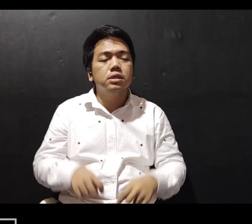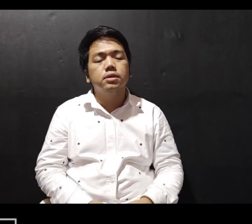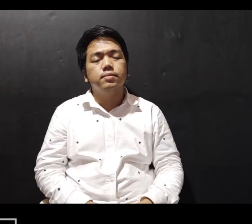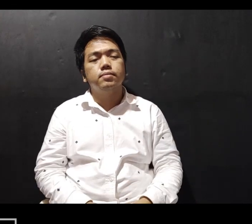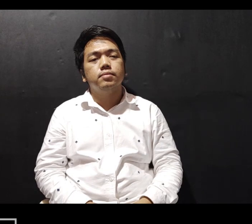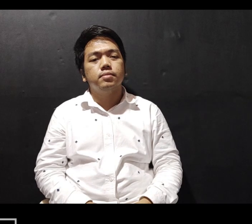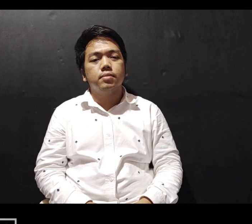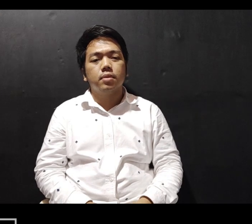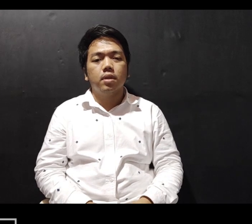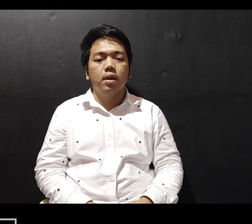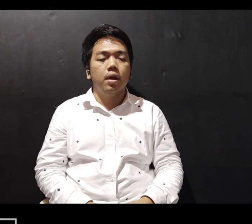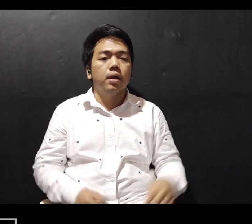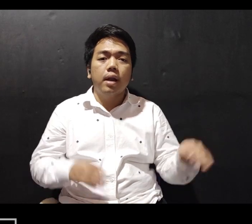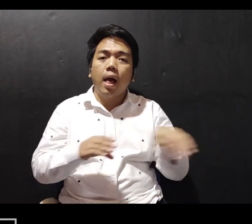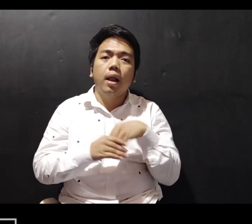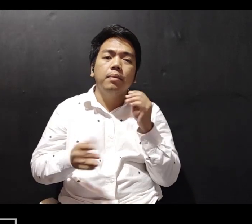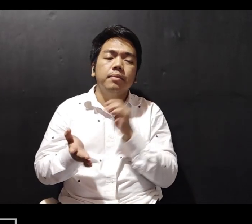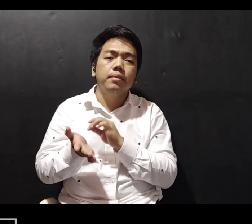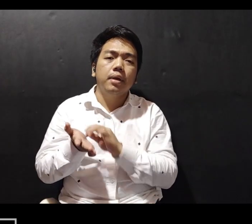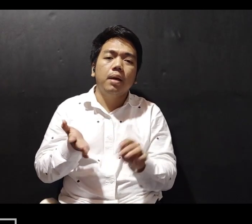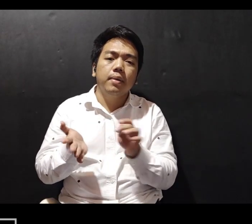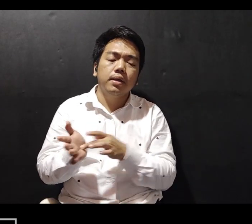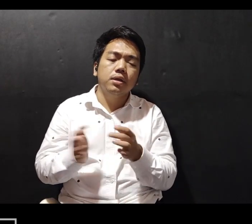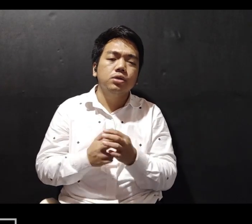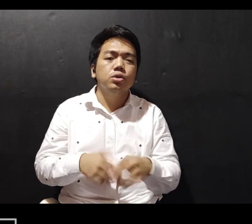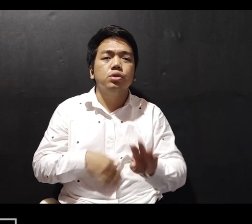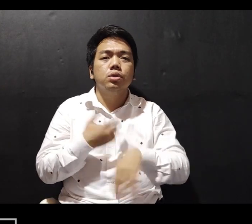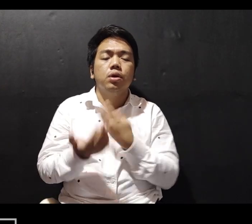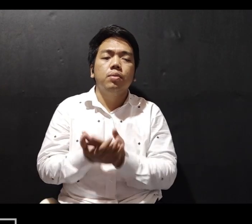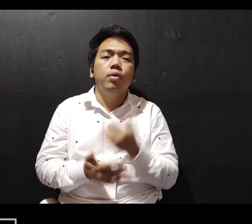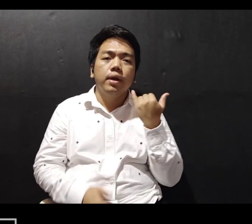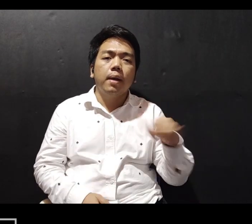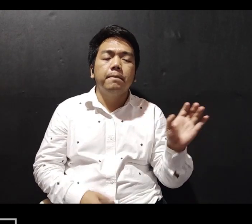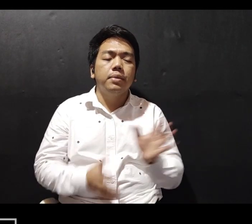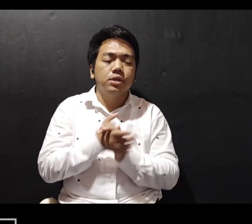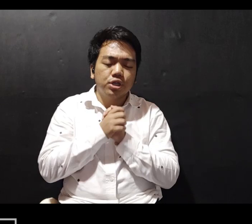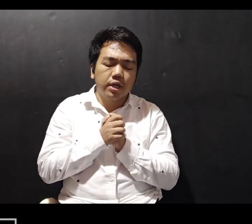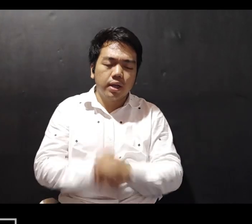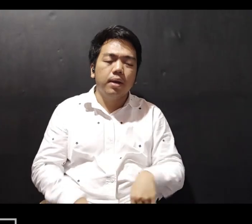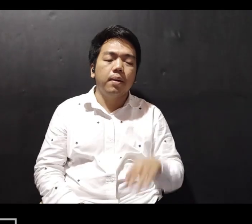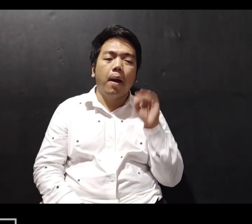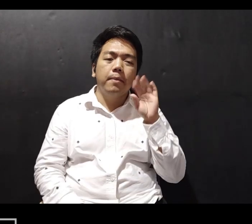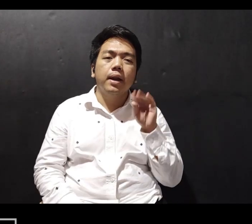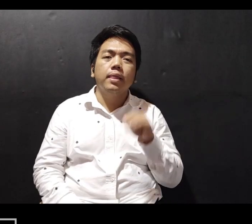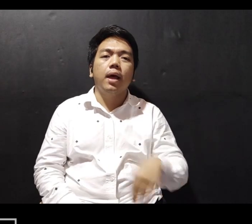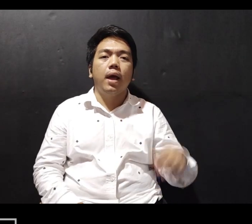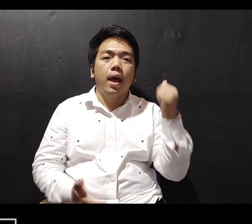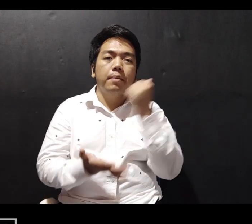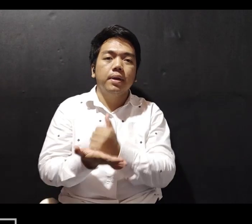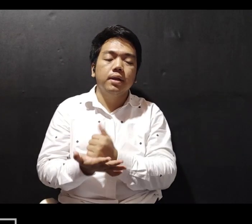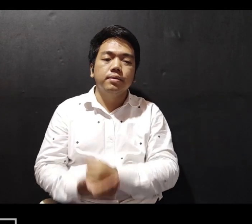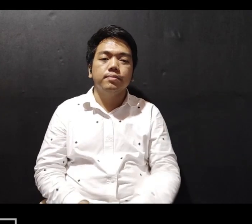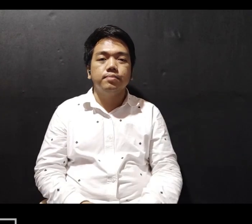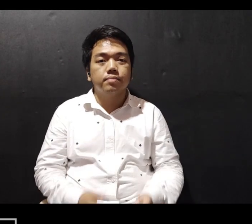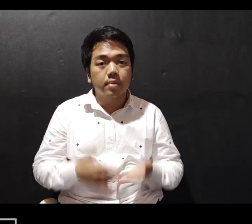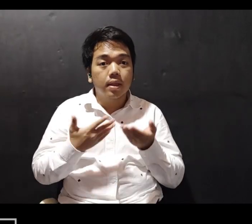setiap orang-orang yang mendengarkan. Di dalam nama Yesus, semua yang percaya berkata, amin. Silakan